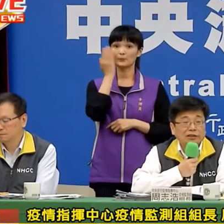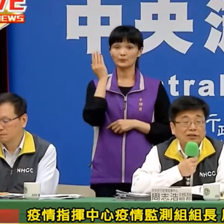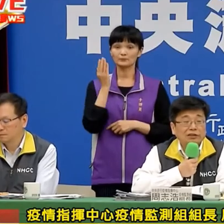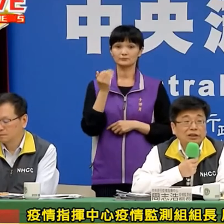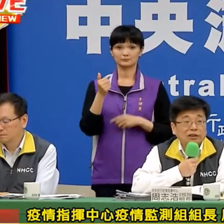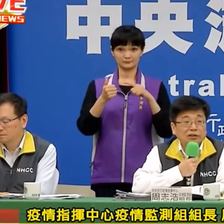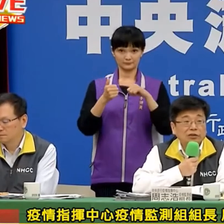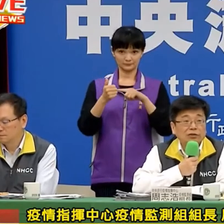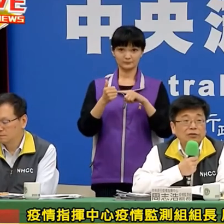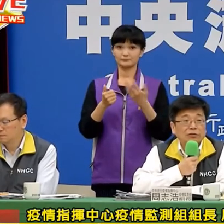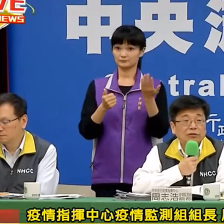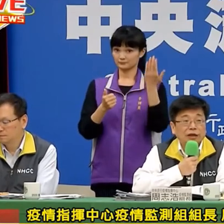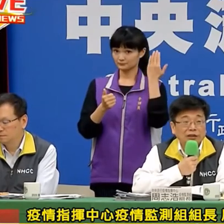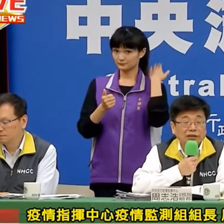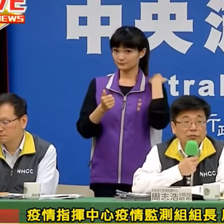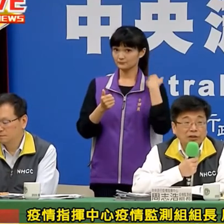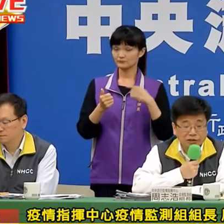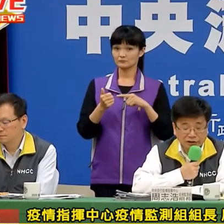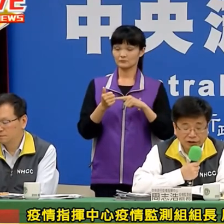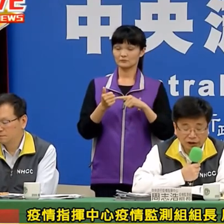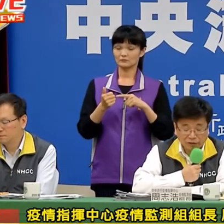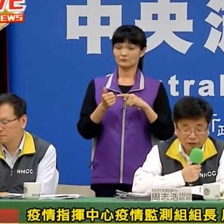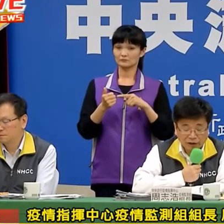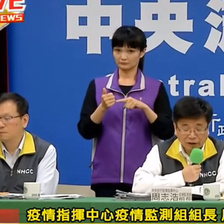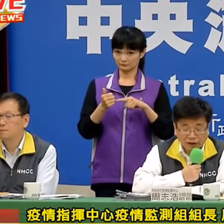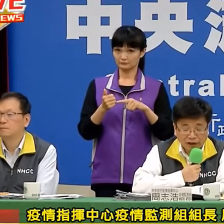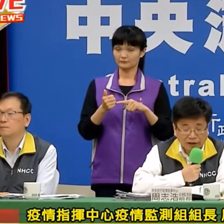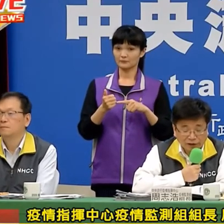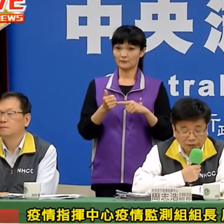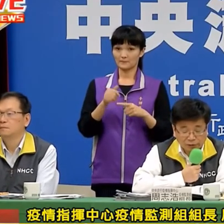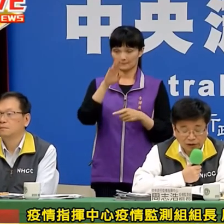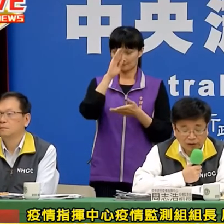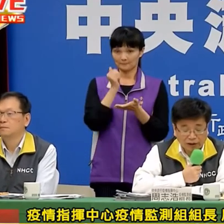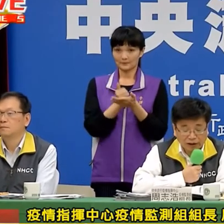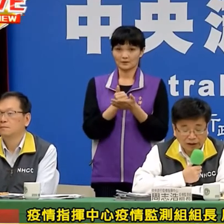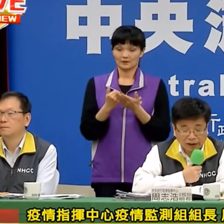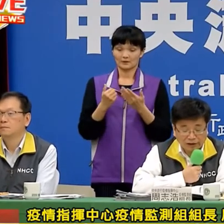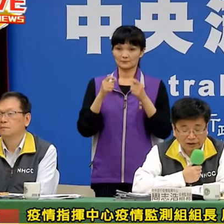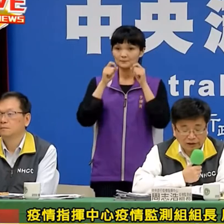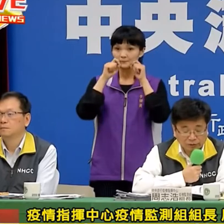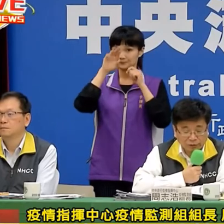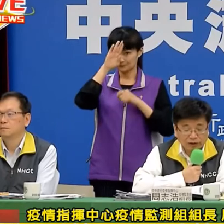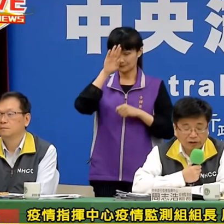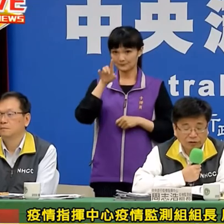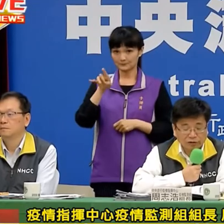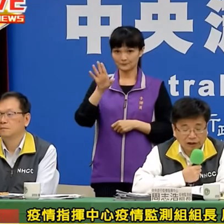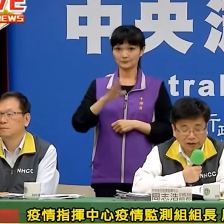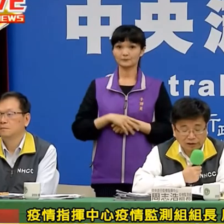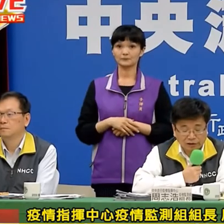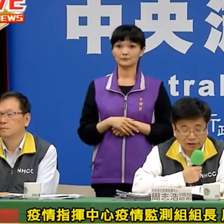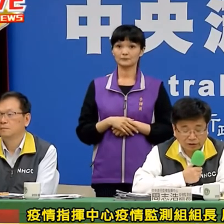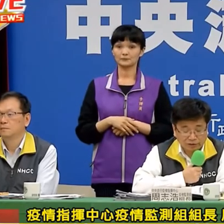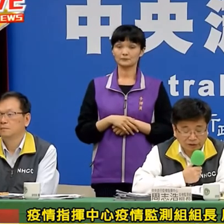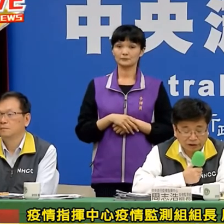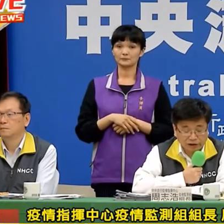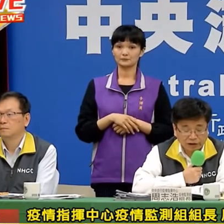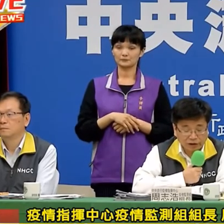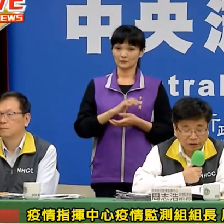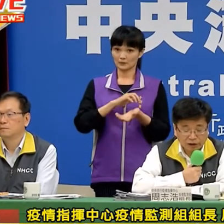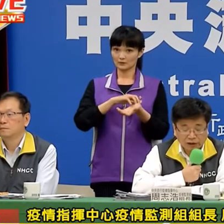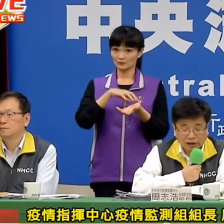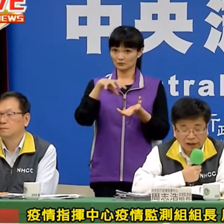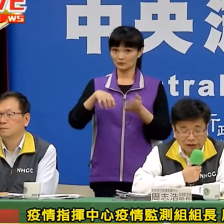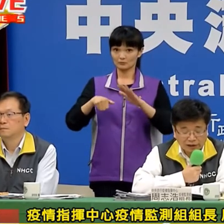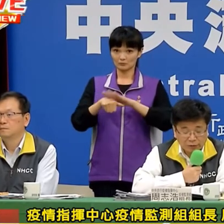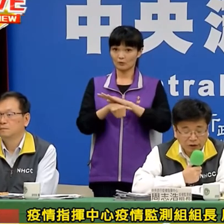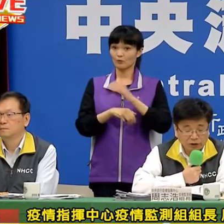哈的在这之前有癌症的病史。哈，那他在住院啊开始住院的时候就开始有这个肺